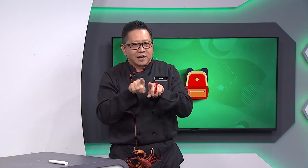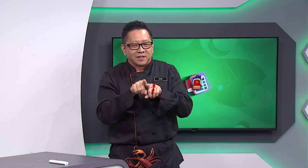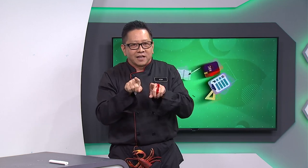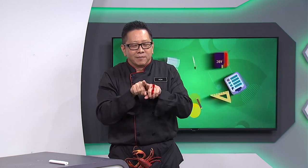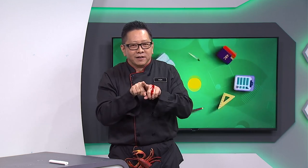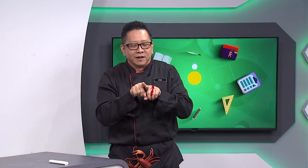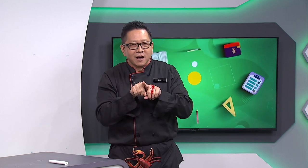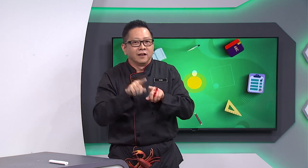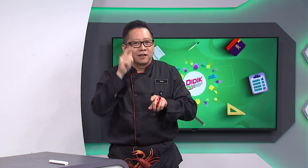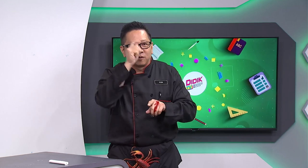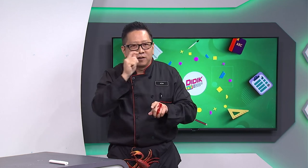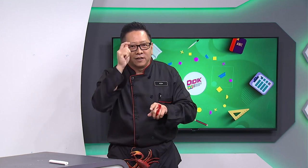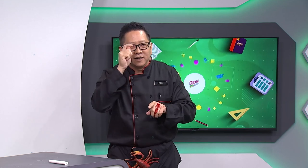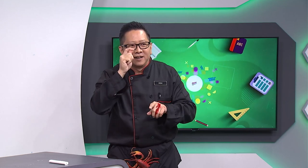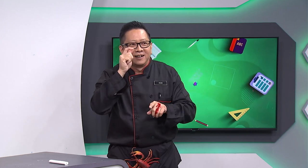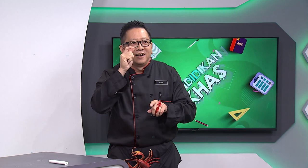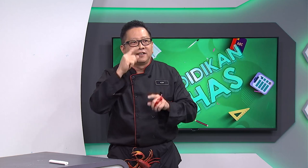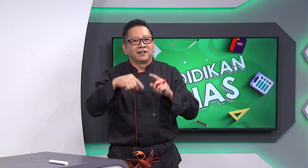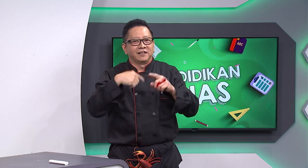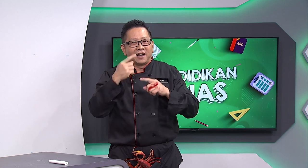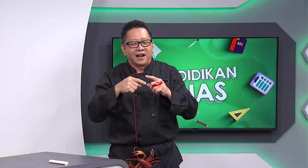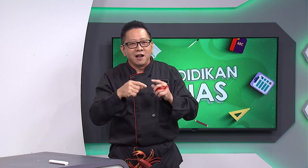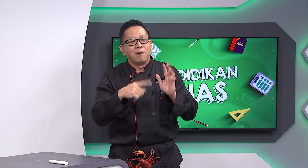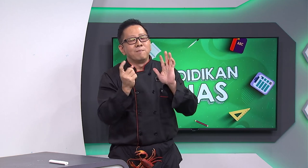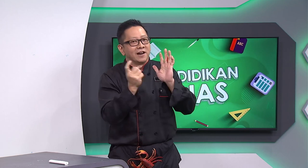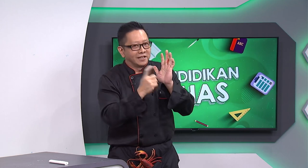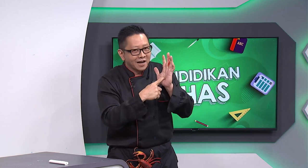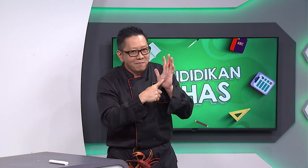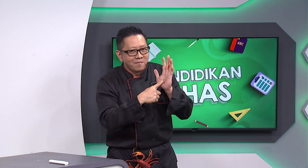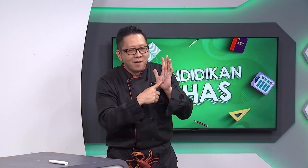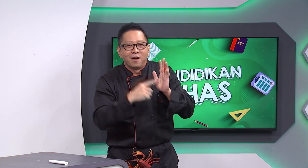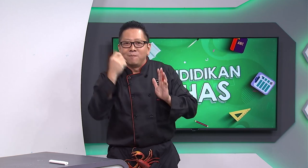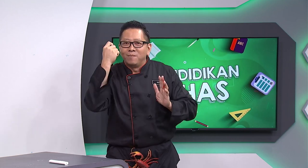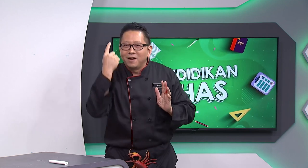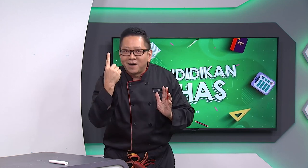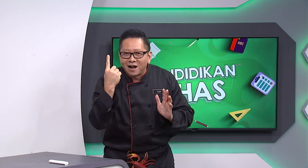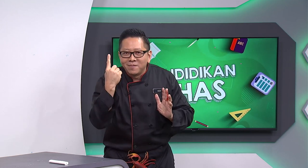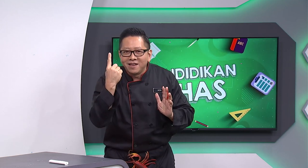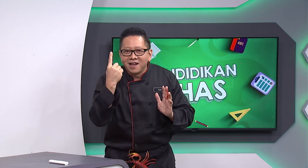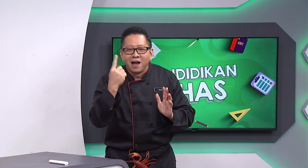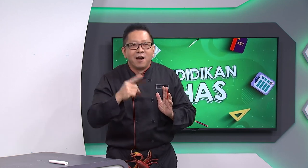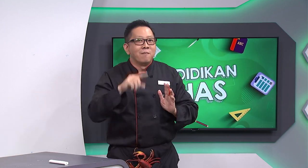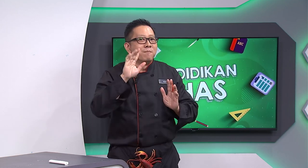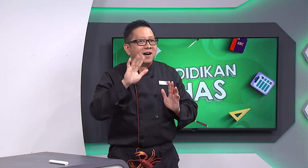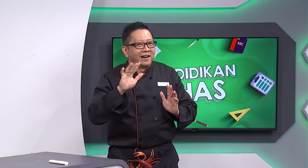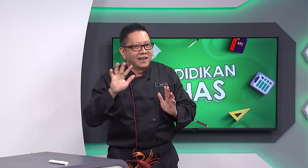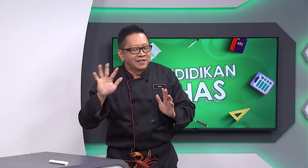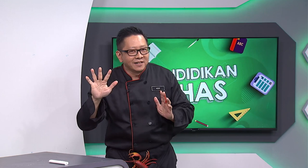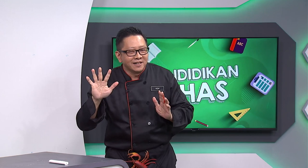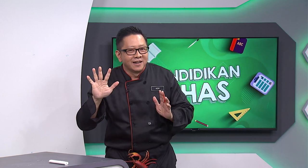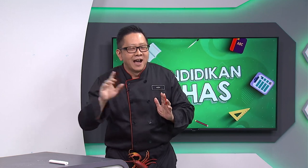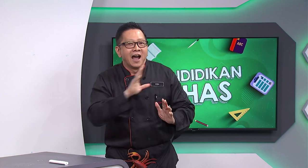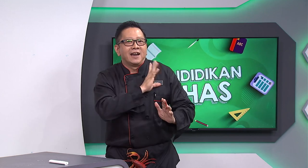akan sama-sama teroka tentang mengecam, memahami,